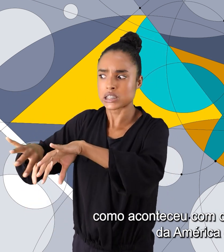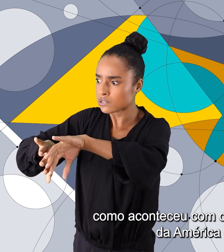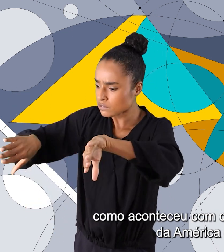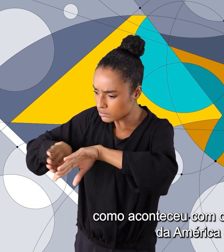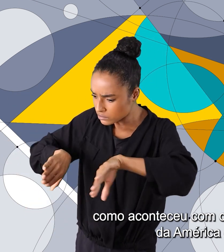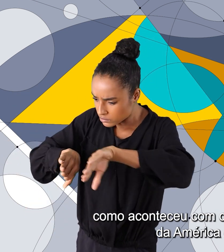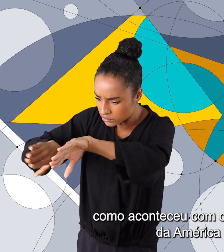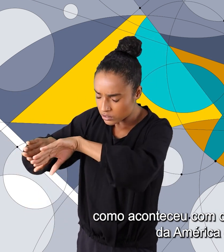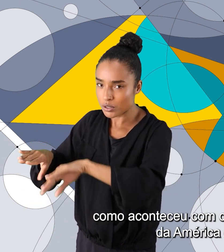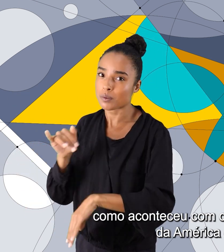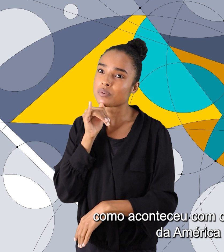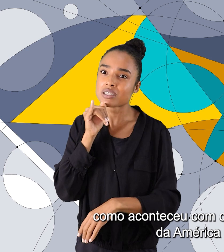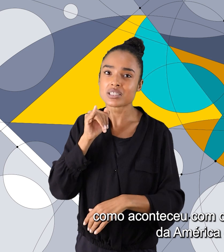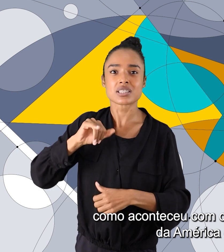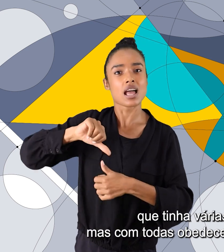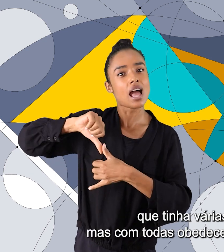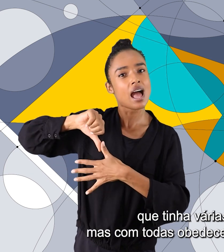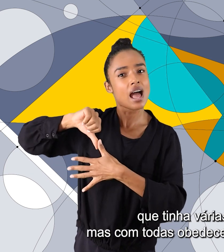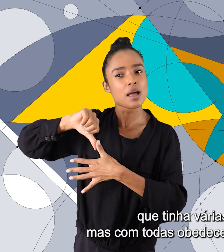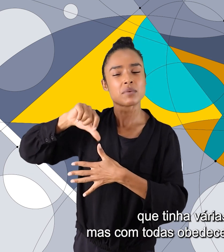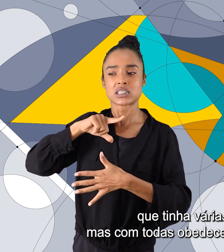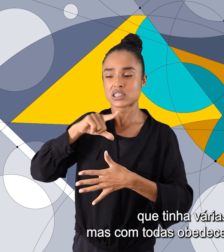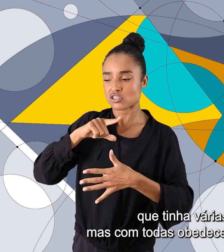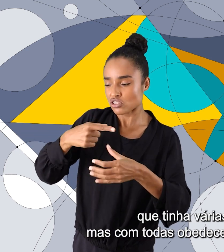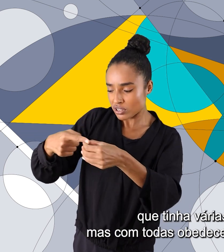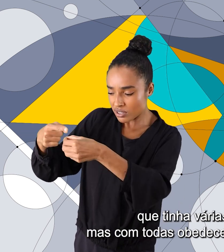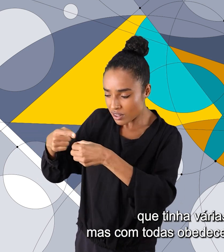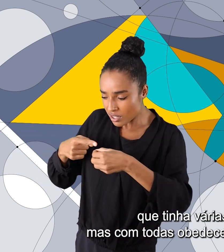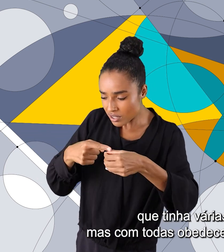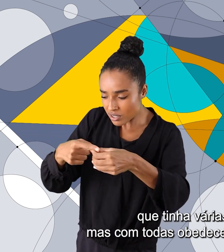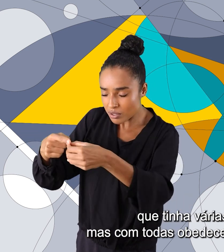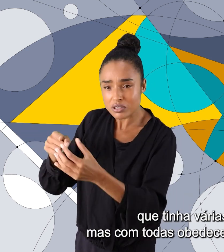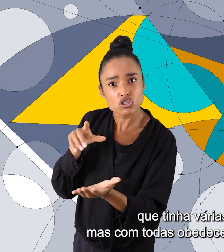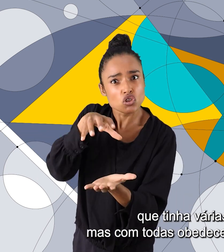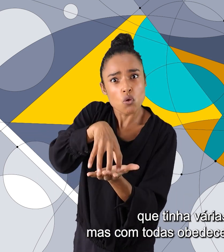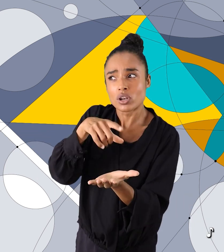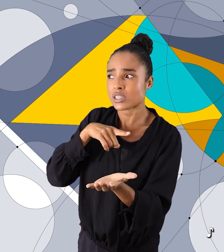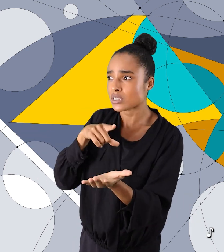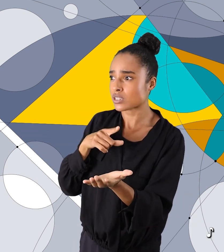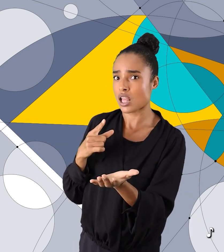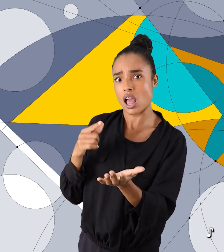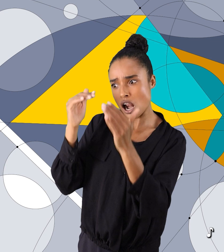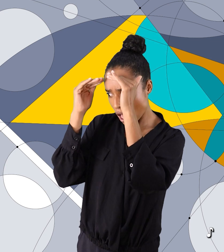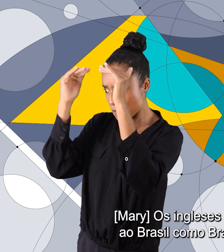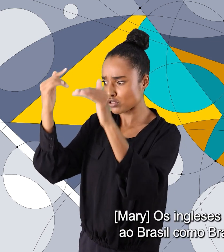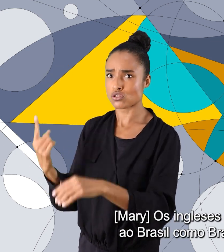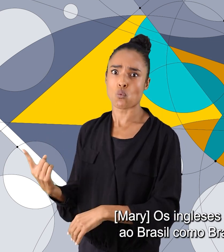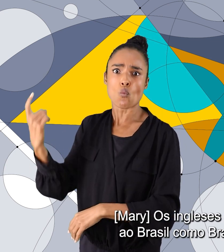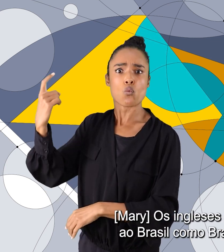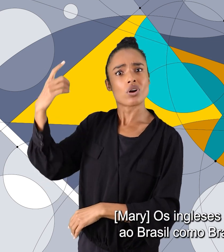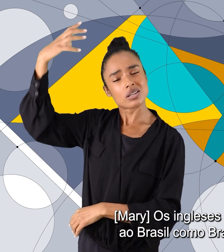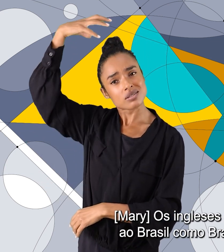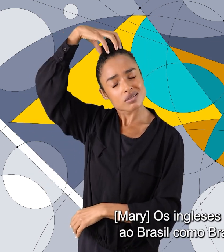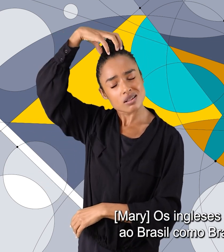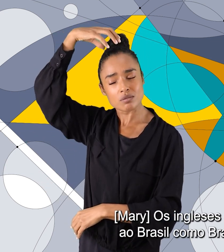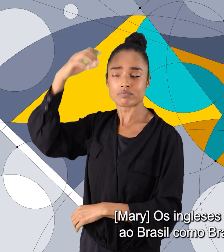como aconteceu com os nossos vizinhos da América do Sul, que tinha várias colônias, mas com todas obedecendo ao mesmo rei. Os ingleses